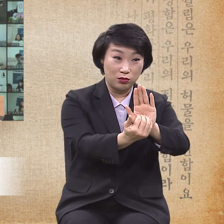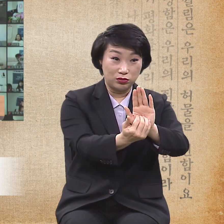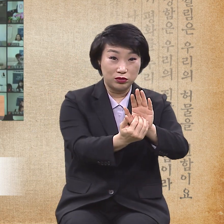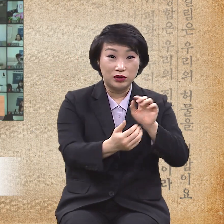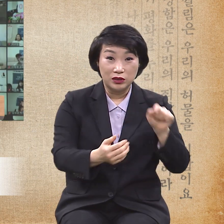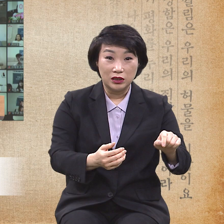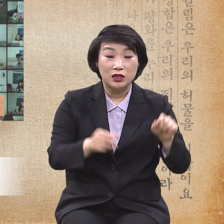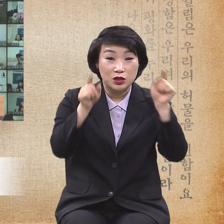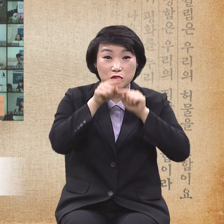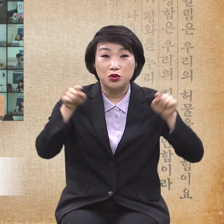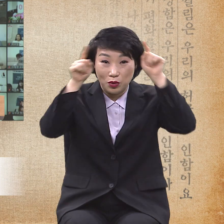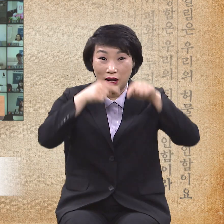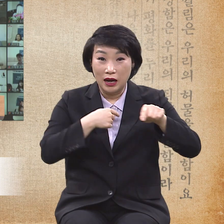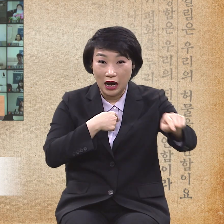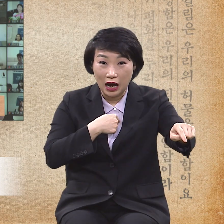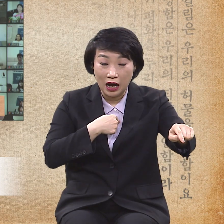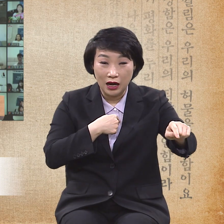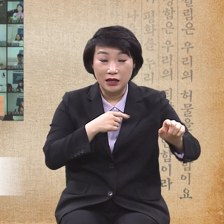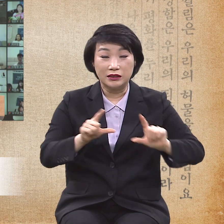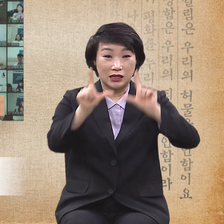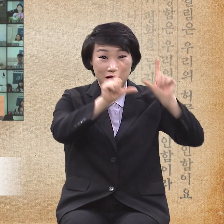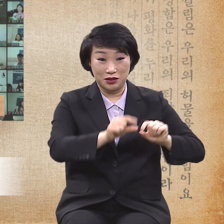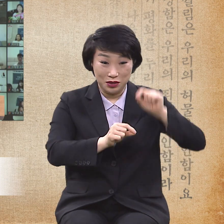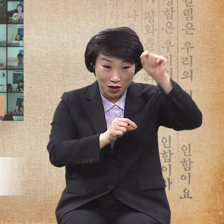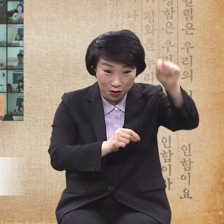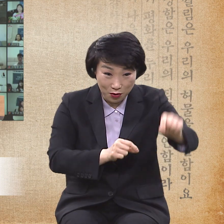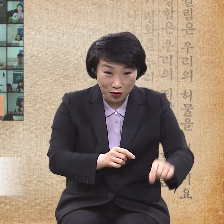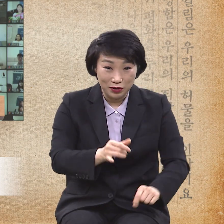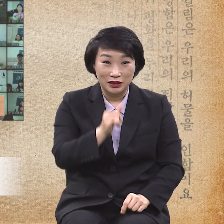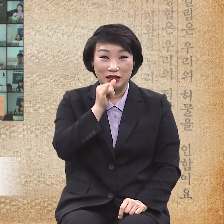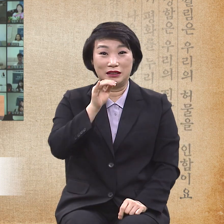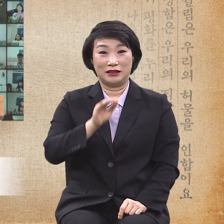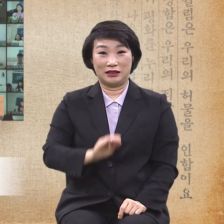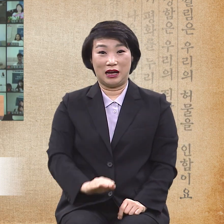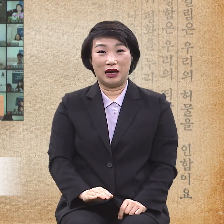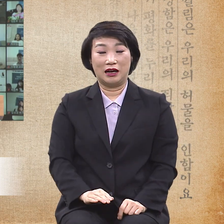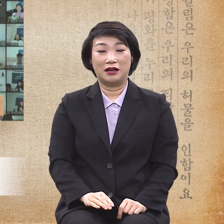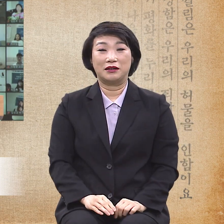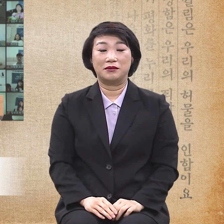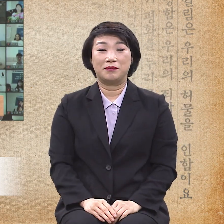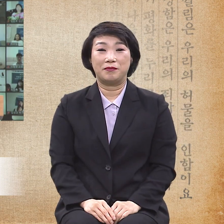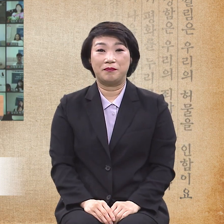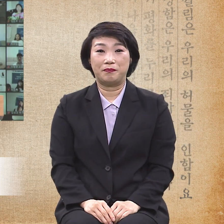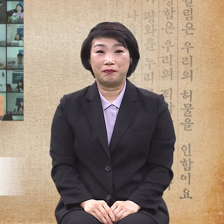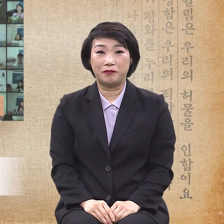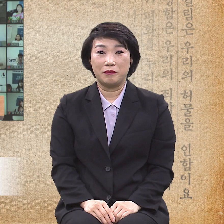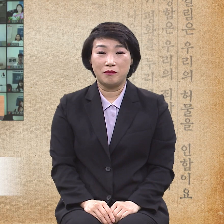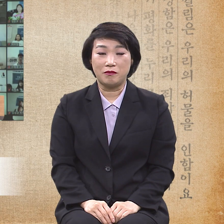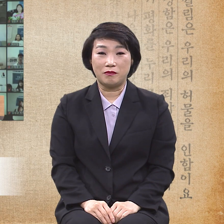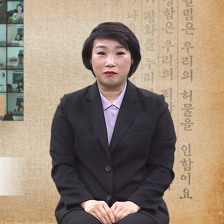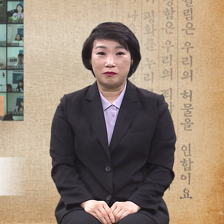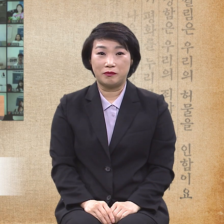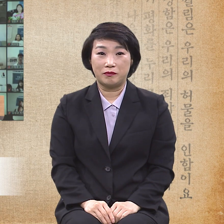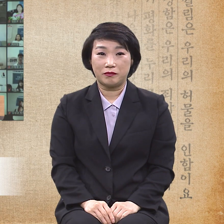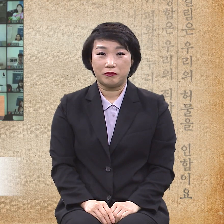거부하면 지옥에서 영원히 살 것이다. 이런 말씀입니다.